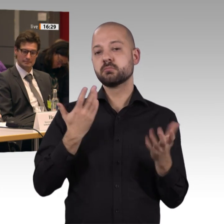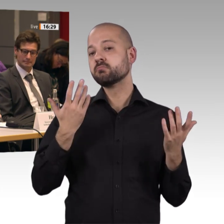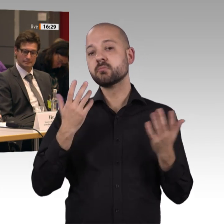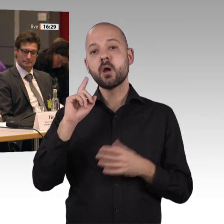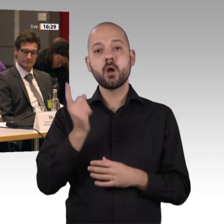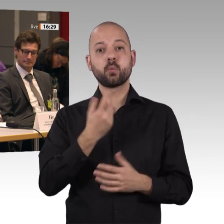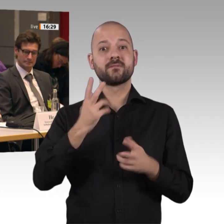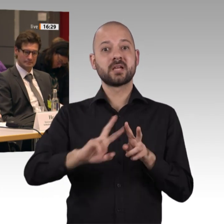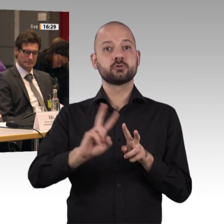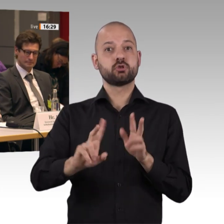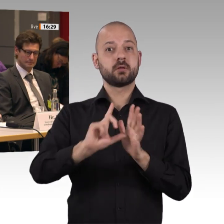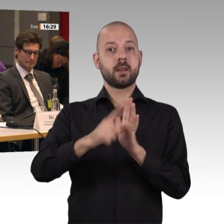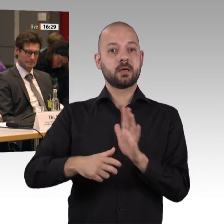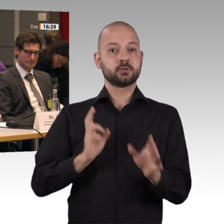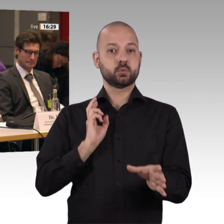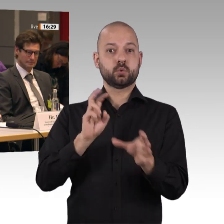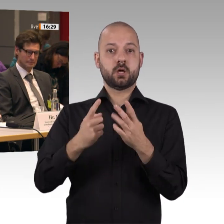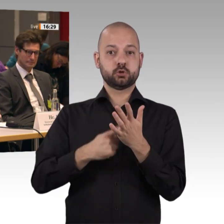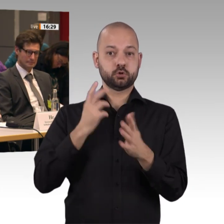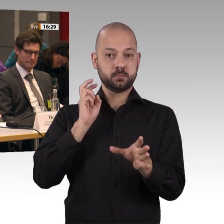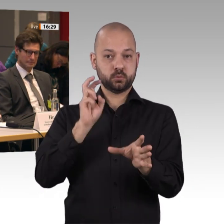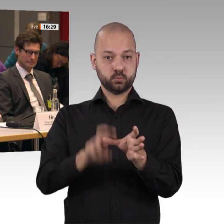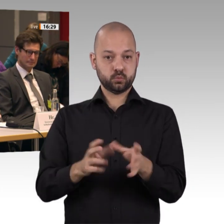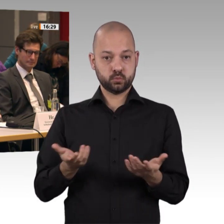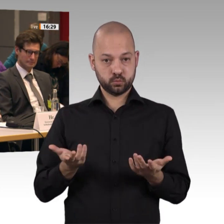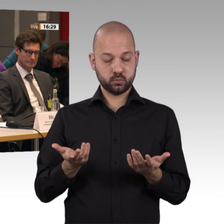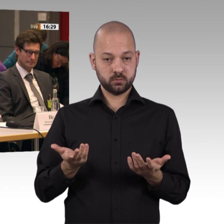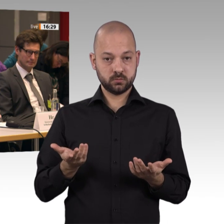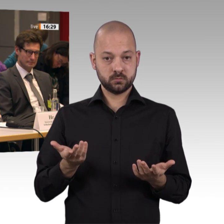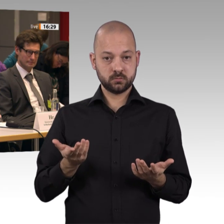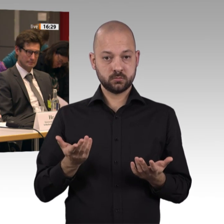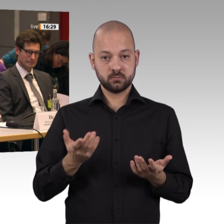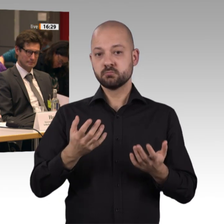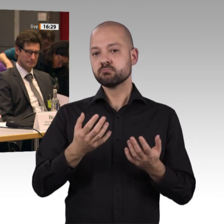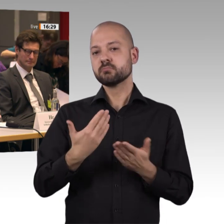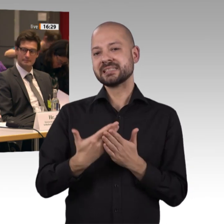und eine, ich denke, nicht gewollte Einschränkung des Personenkreises.